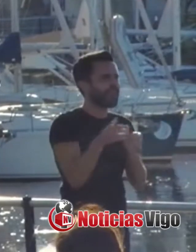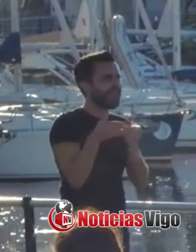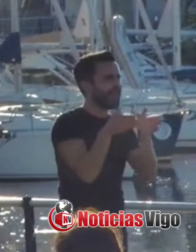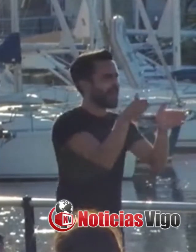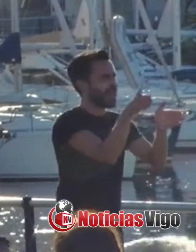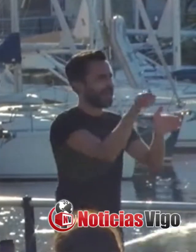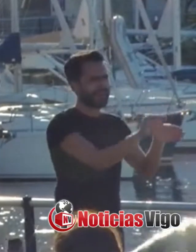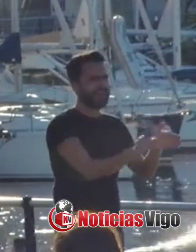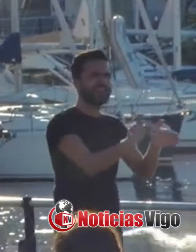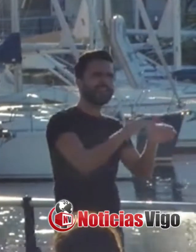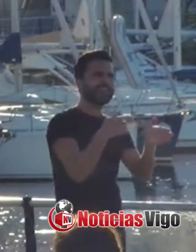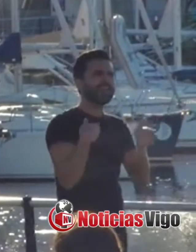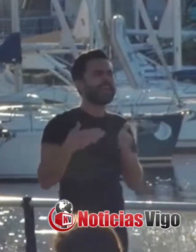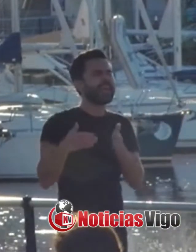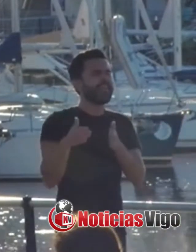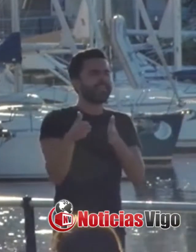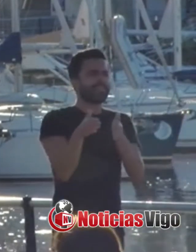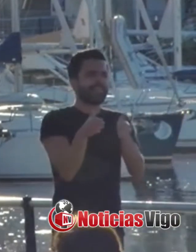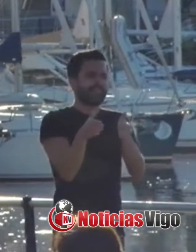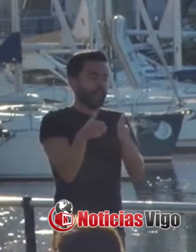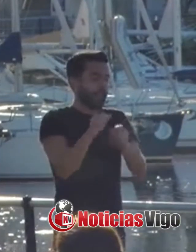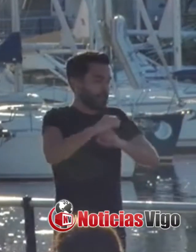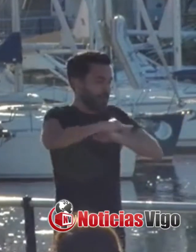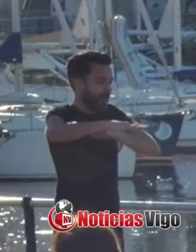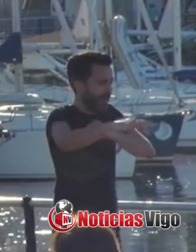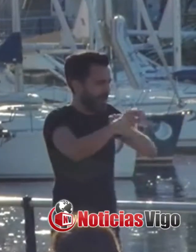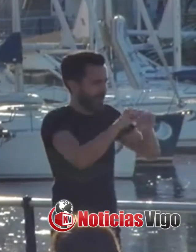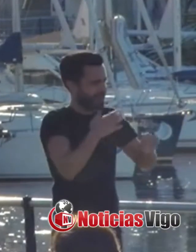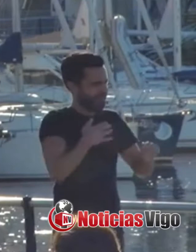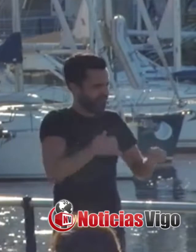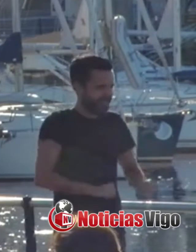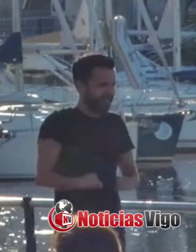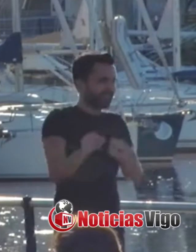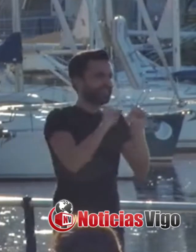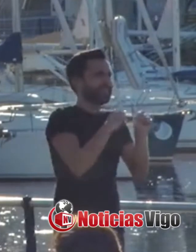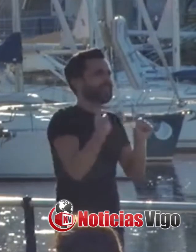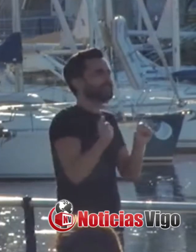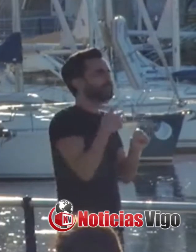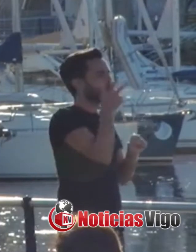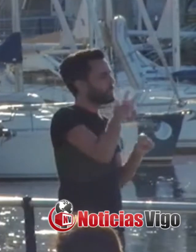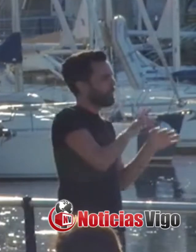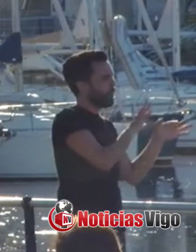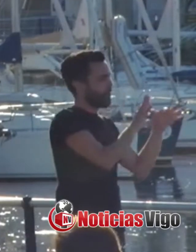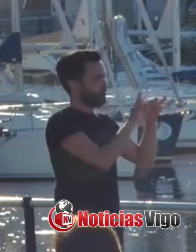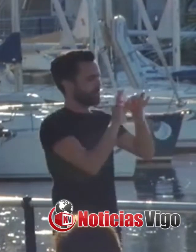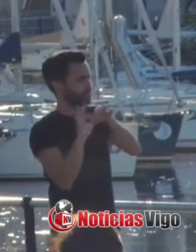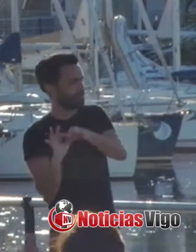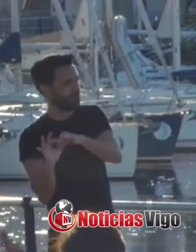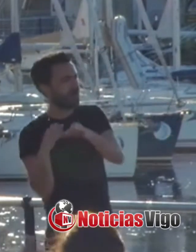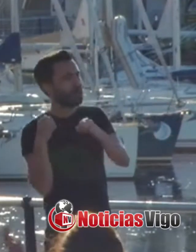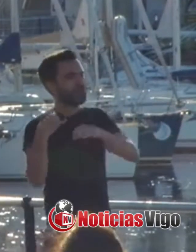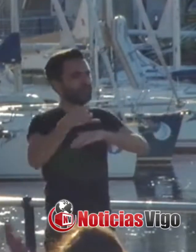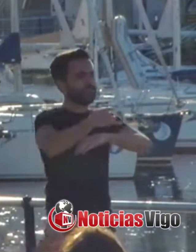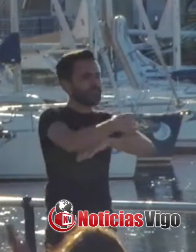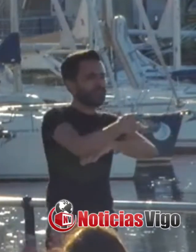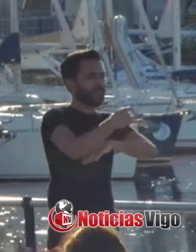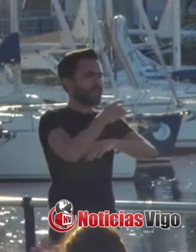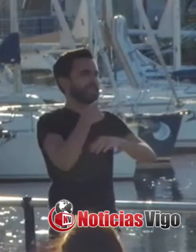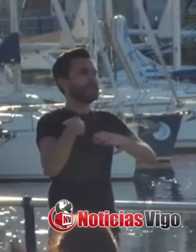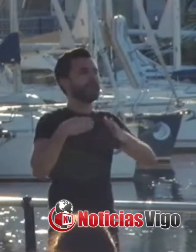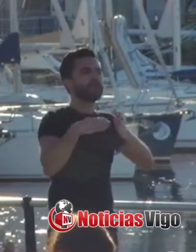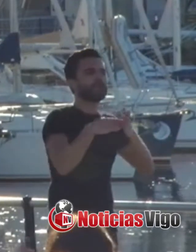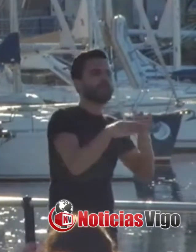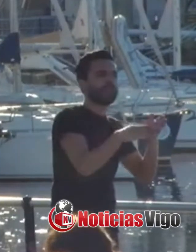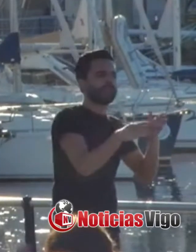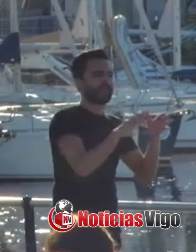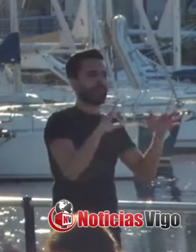que defender o noso mar, que hai que comunicar Vigo co norte de Portugal, con tren, con porto. Eses son os